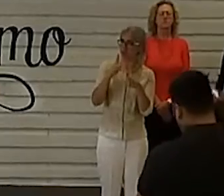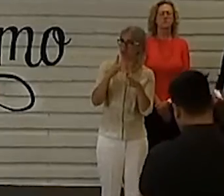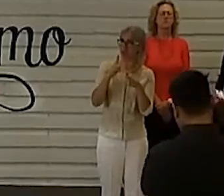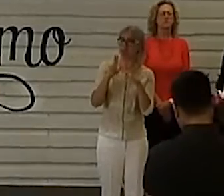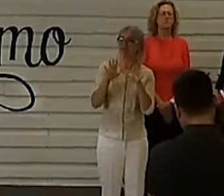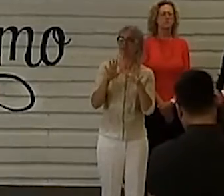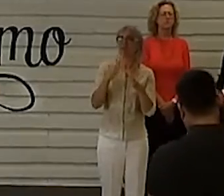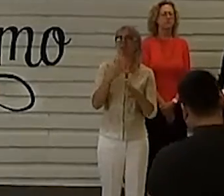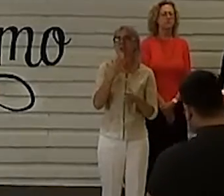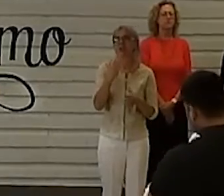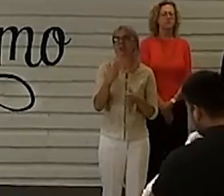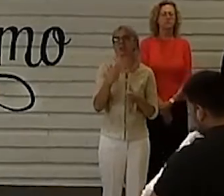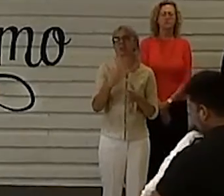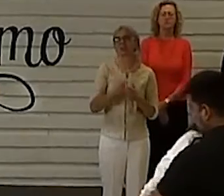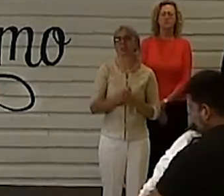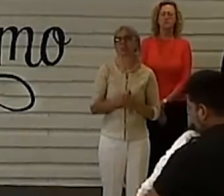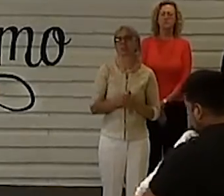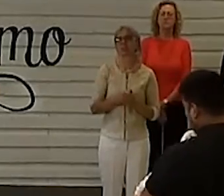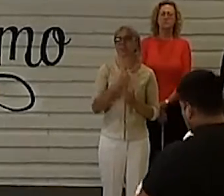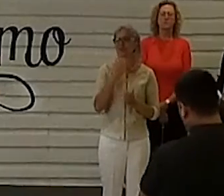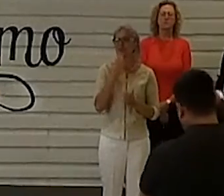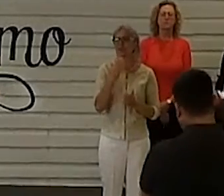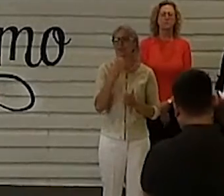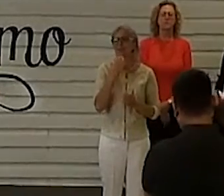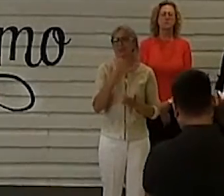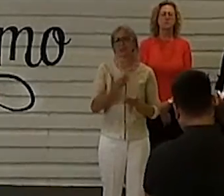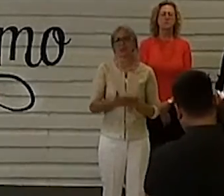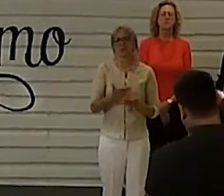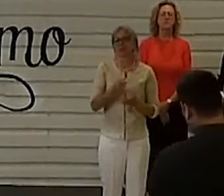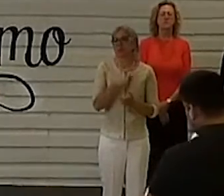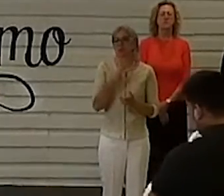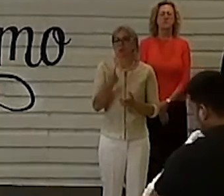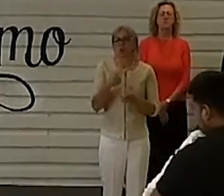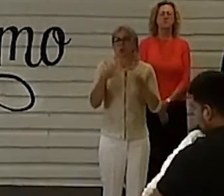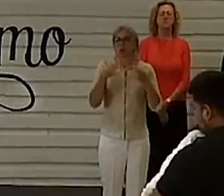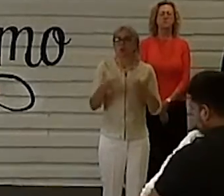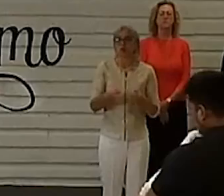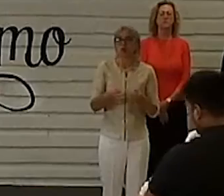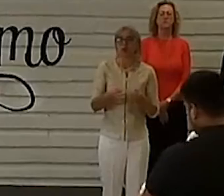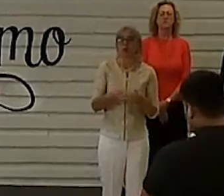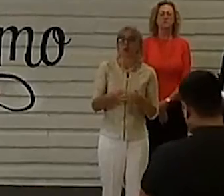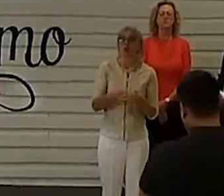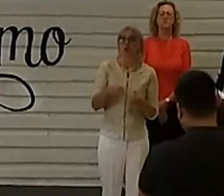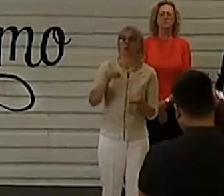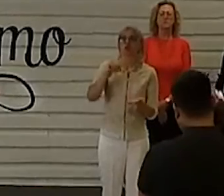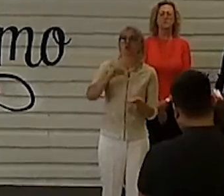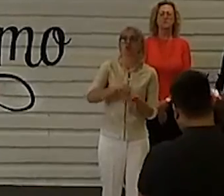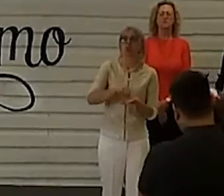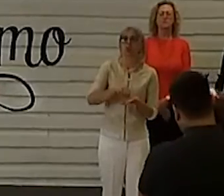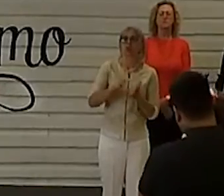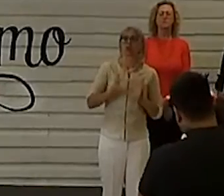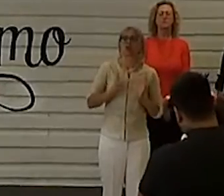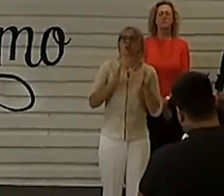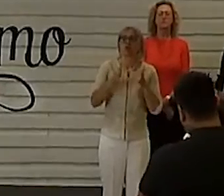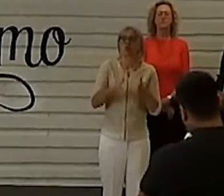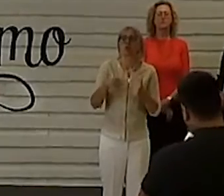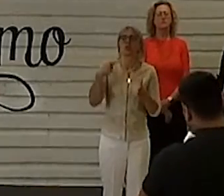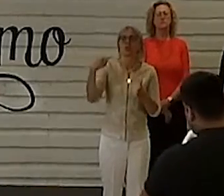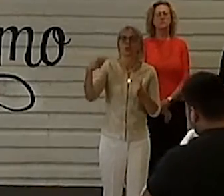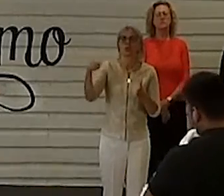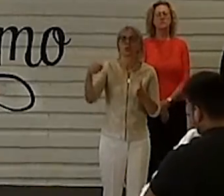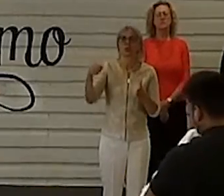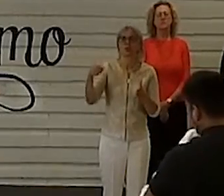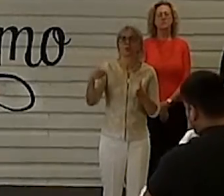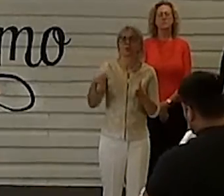Signore, grazie. Grazie perché siamo certi che siamo al centro della tua volontà. Continua a cambiarci, a